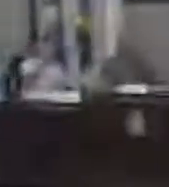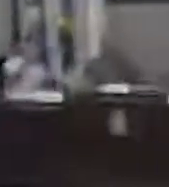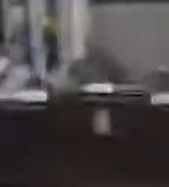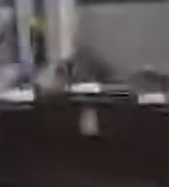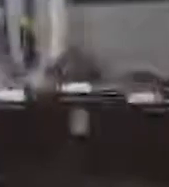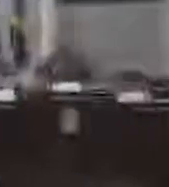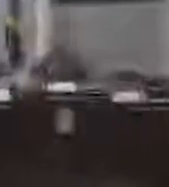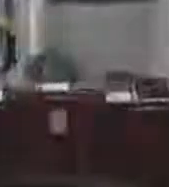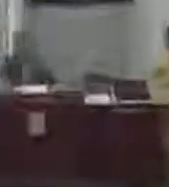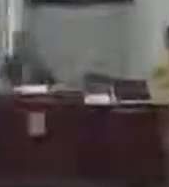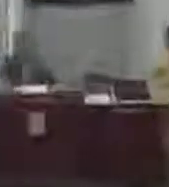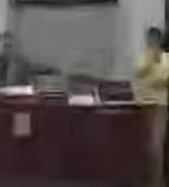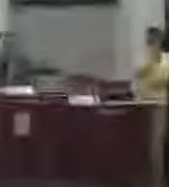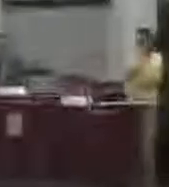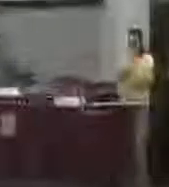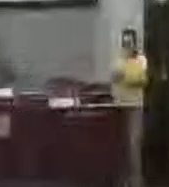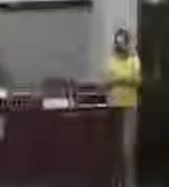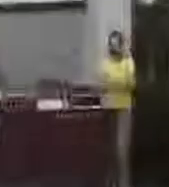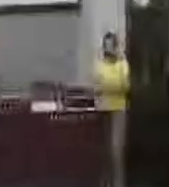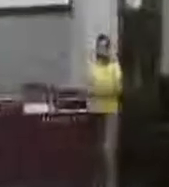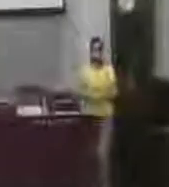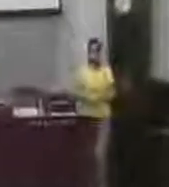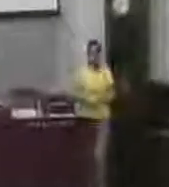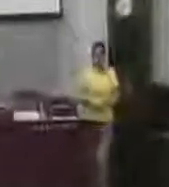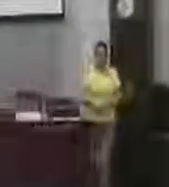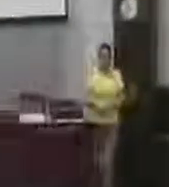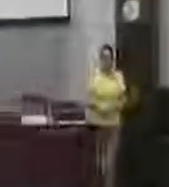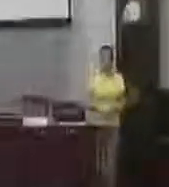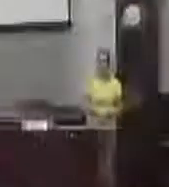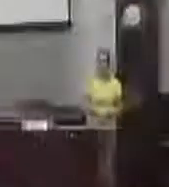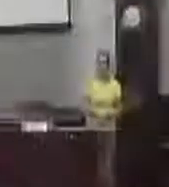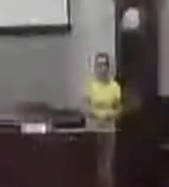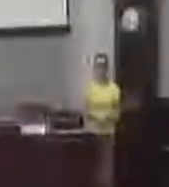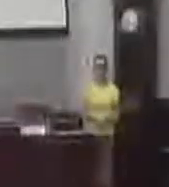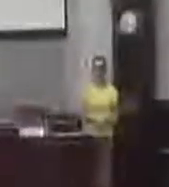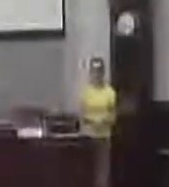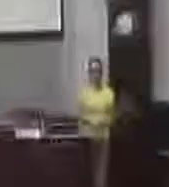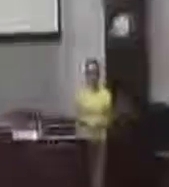Ô, Flávia, pode vir assumir aqui o...